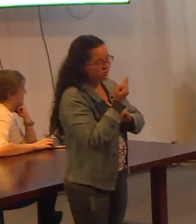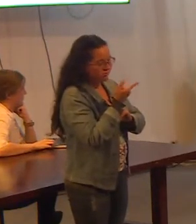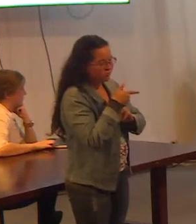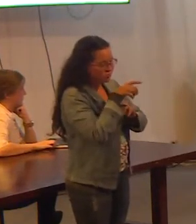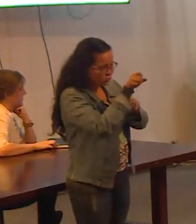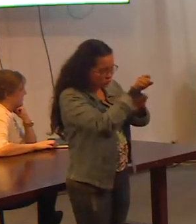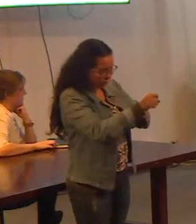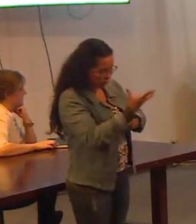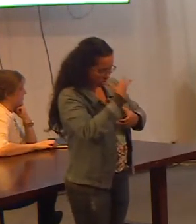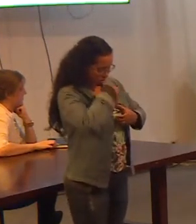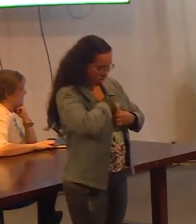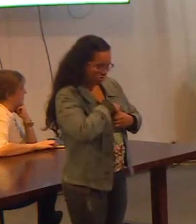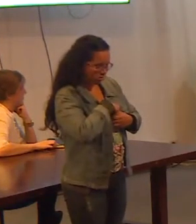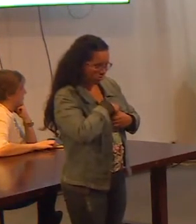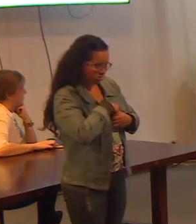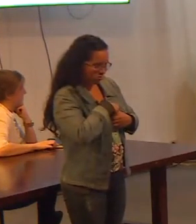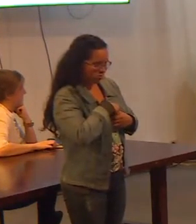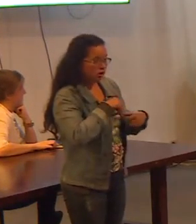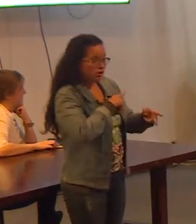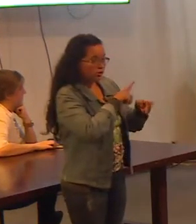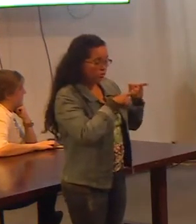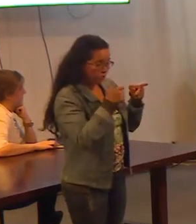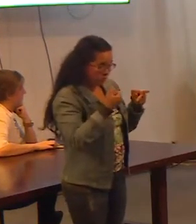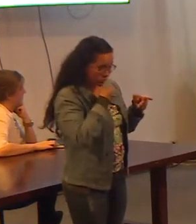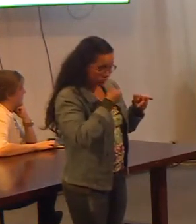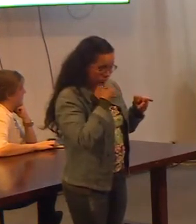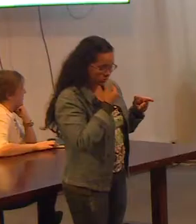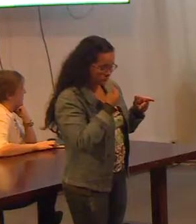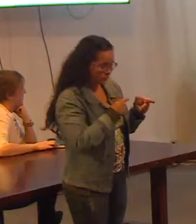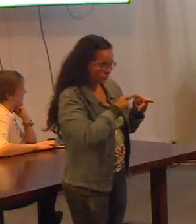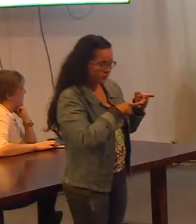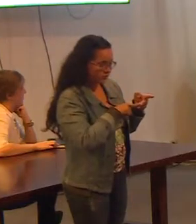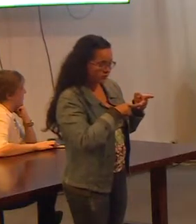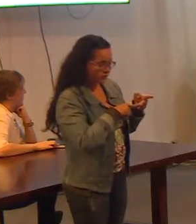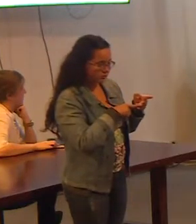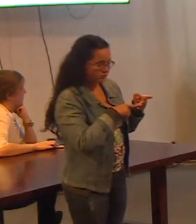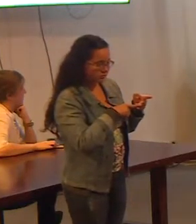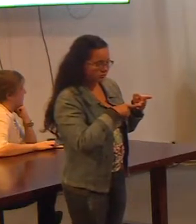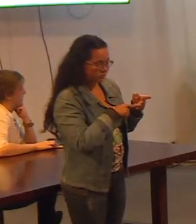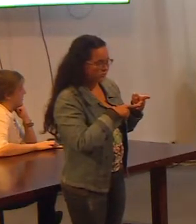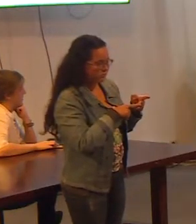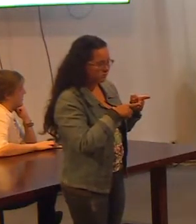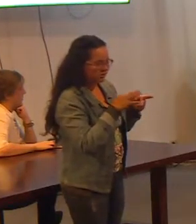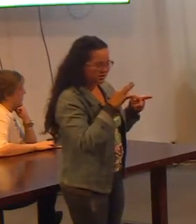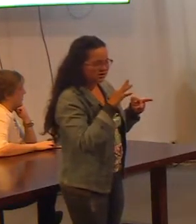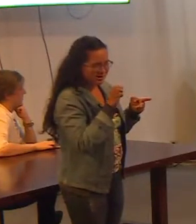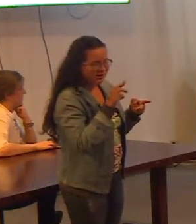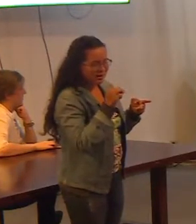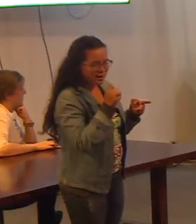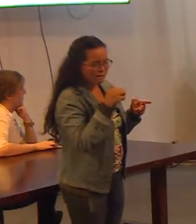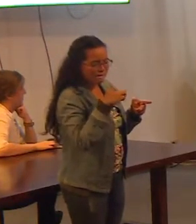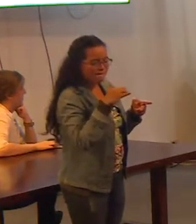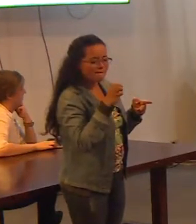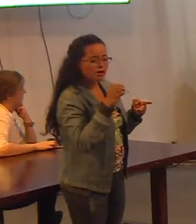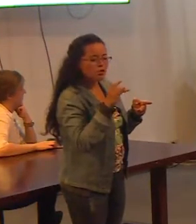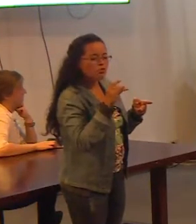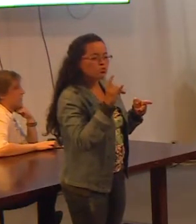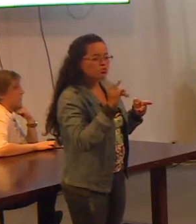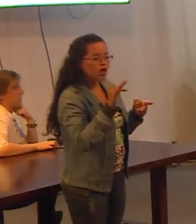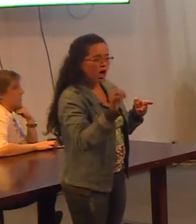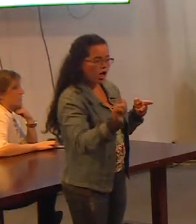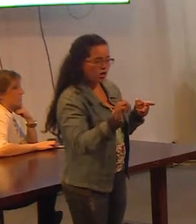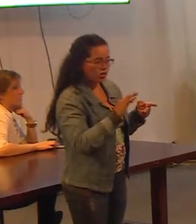esa persona tiene. Y la segunda, que pues también se me había olvidado mencionar, nosotros no solo retomamos las